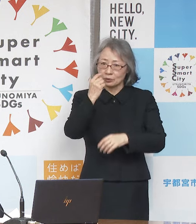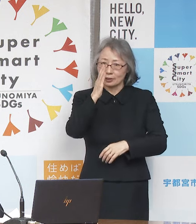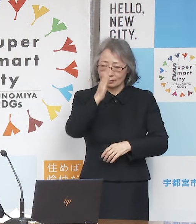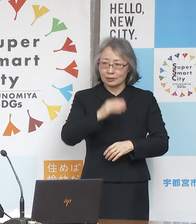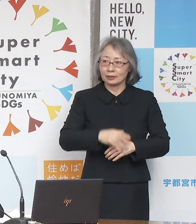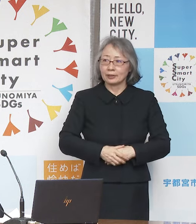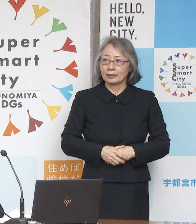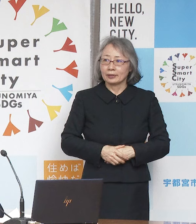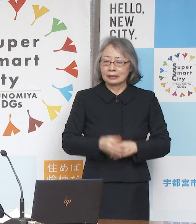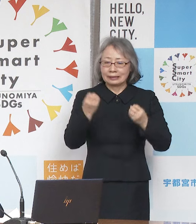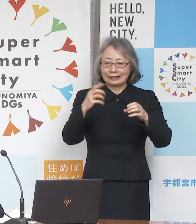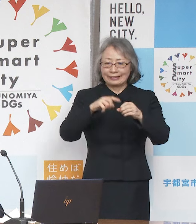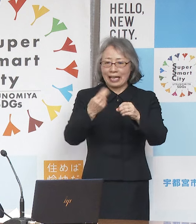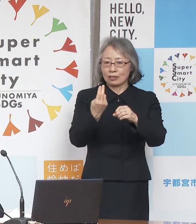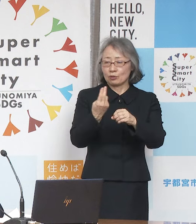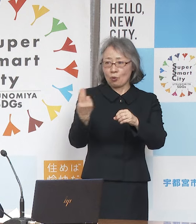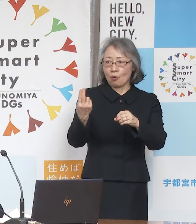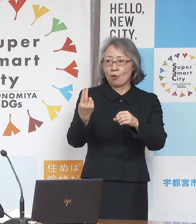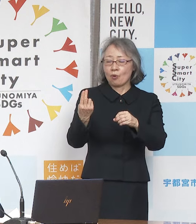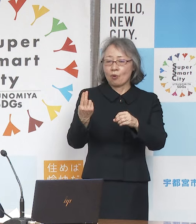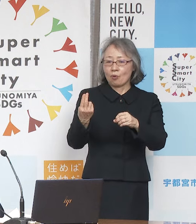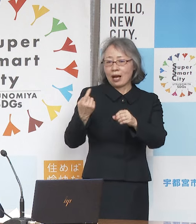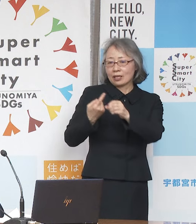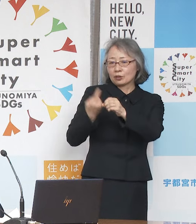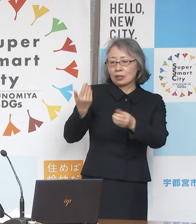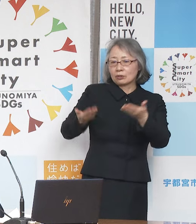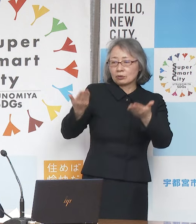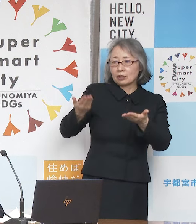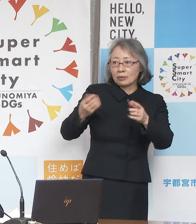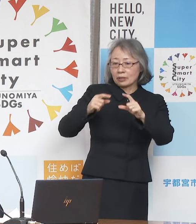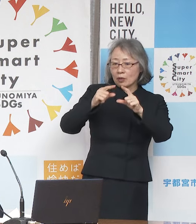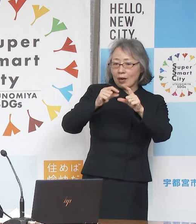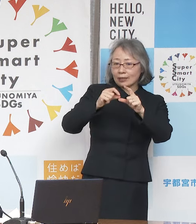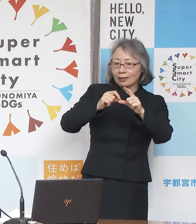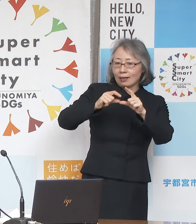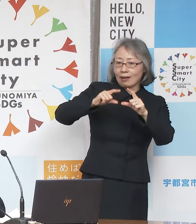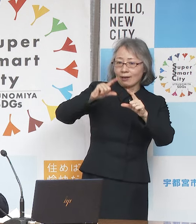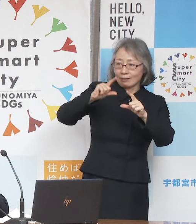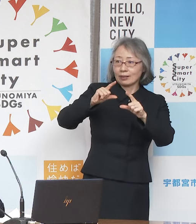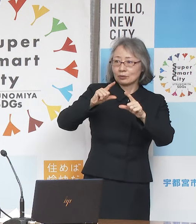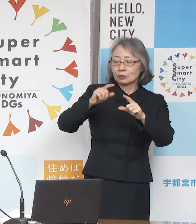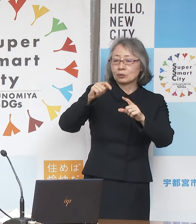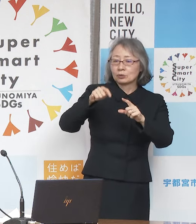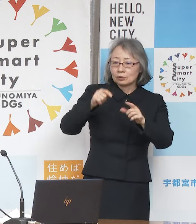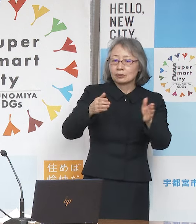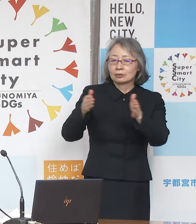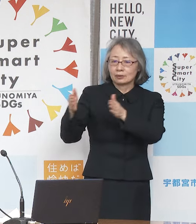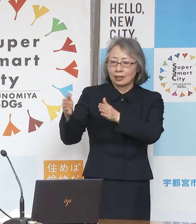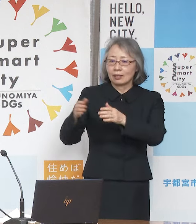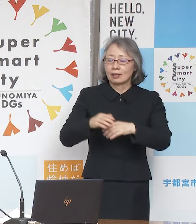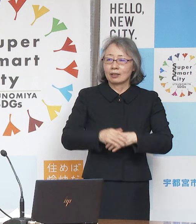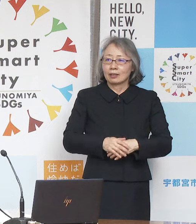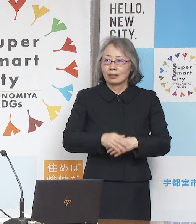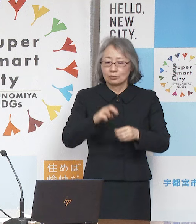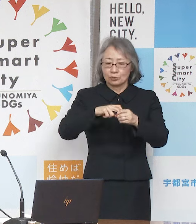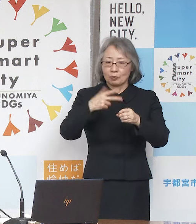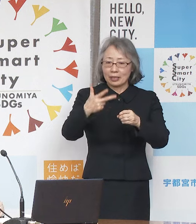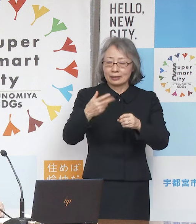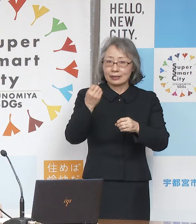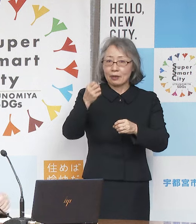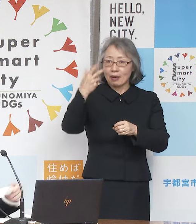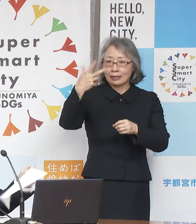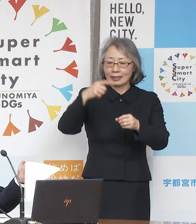んですけどもま新年度はですねえっと前年よりも上昇しておりますで一方でえっと市はですね令は7